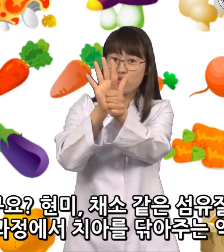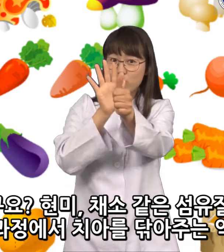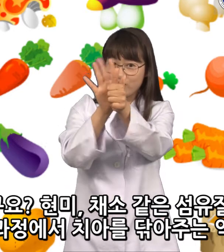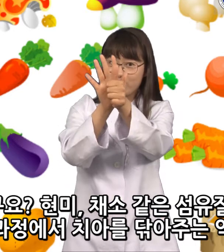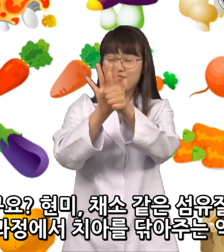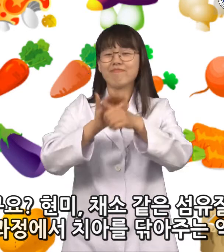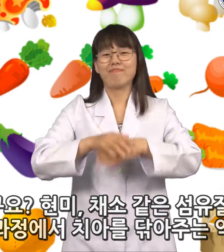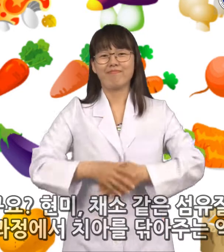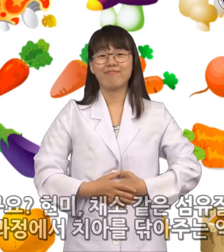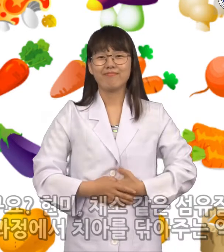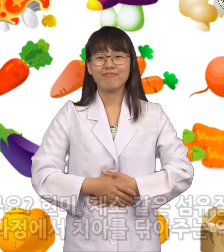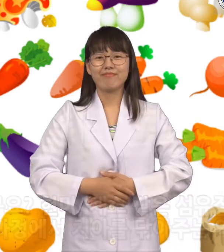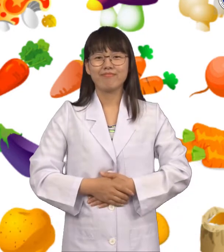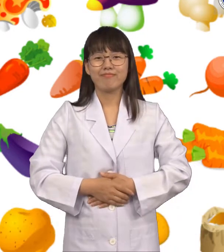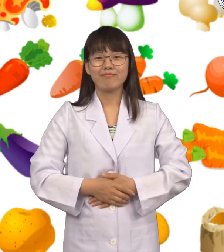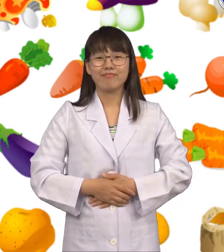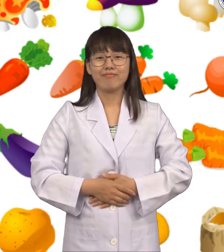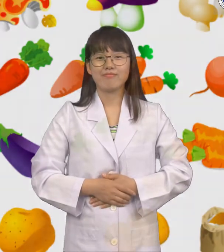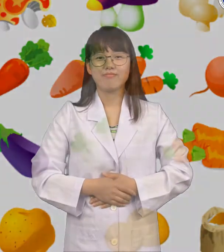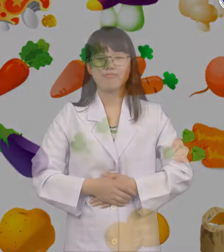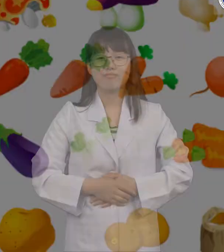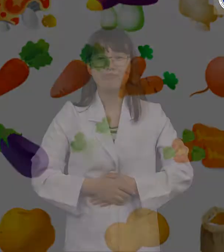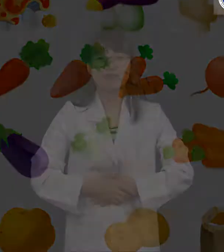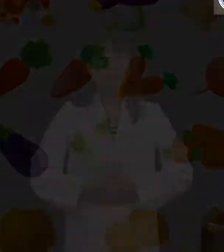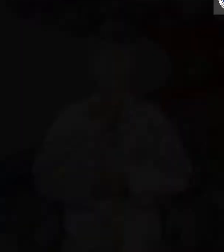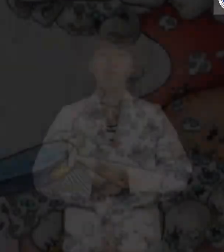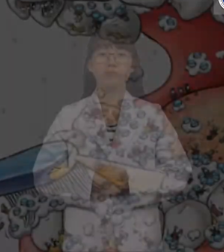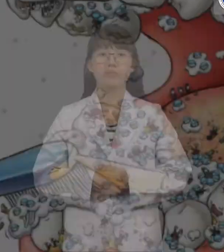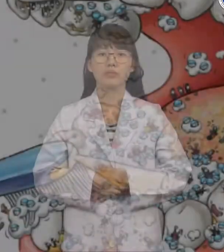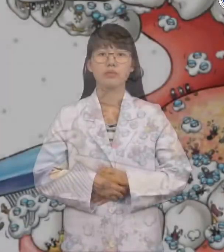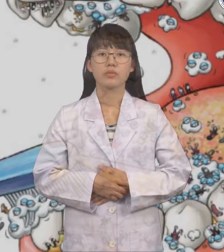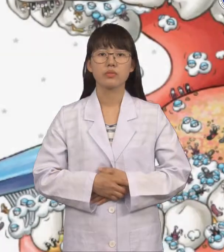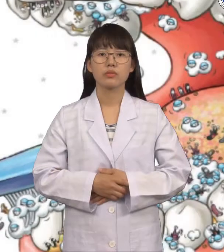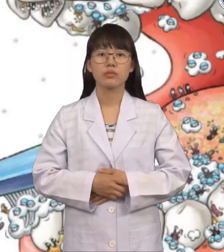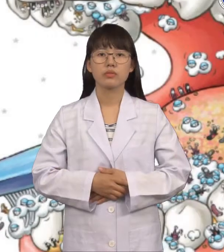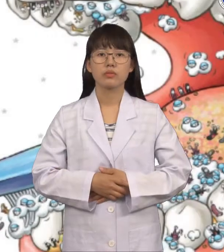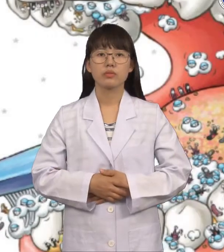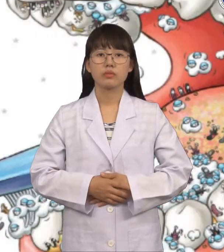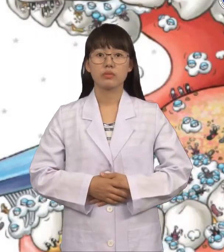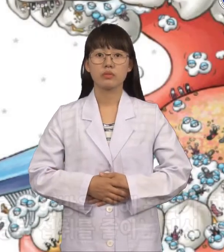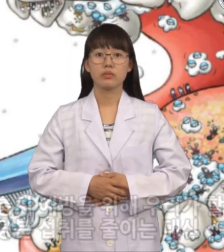닦아주는 역할을 합니다.